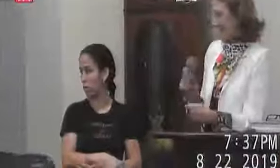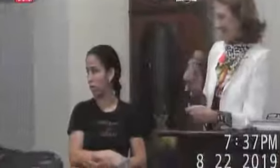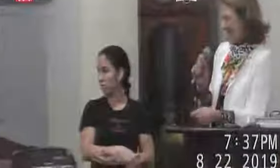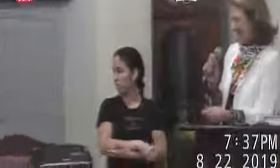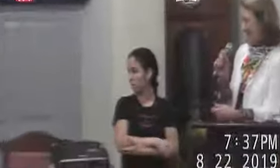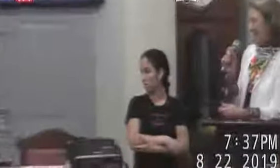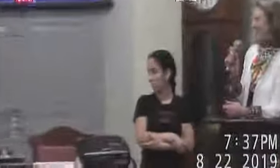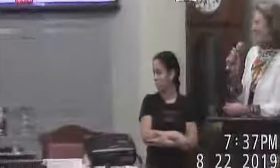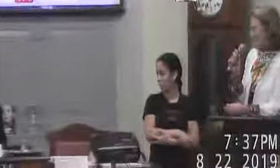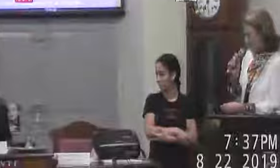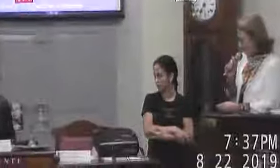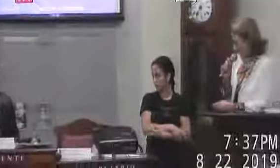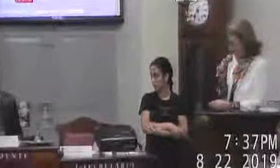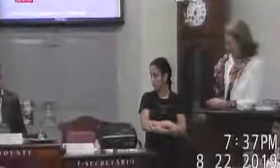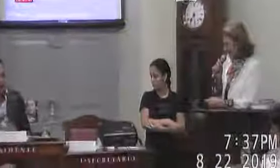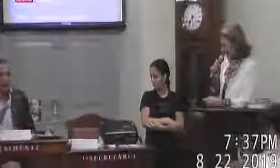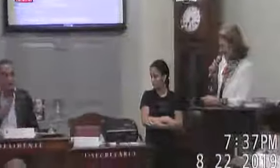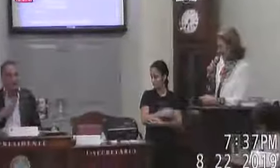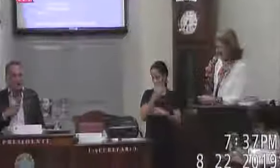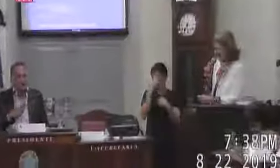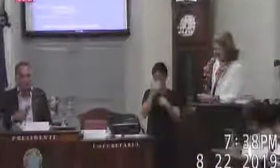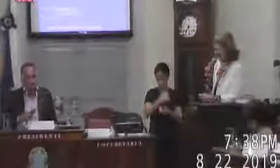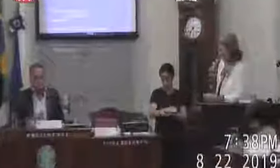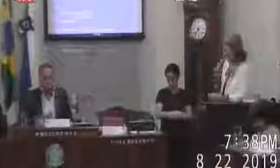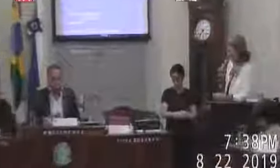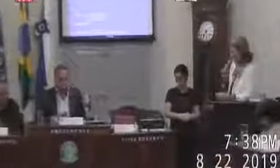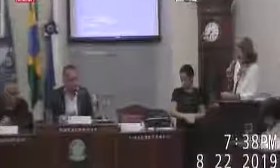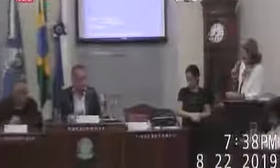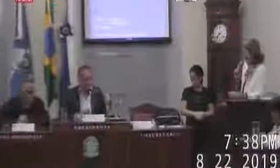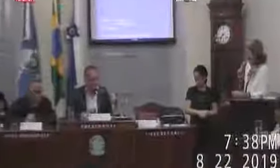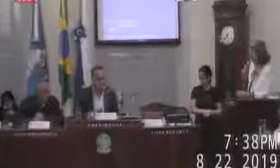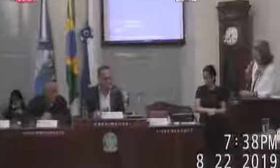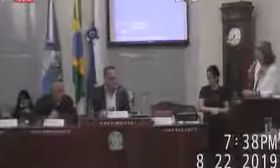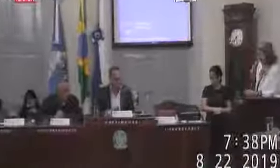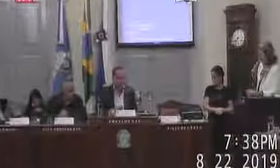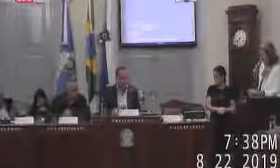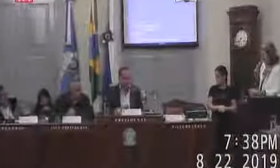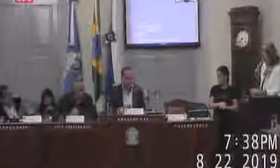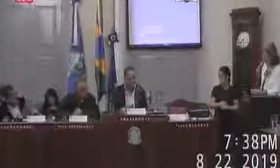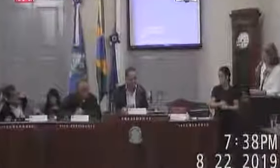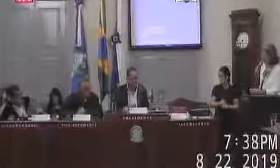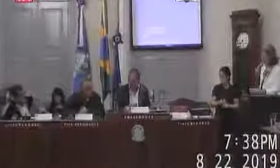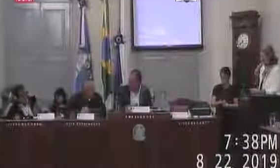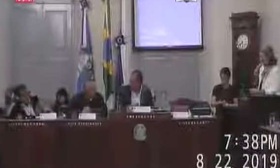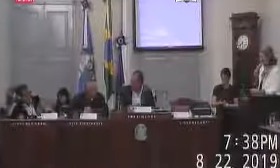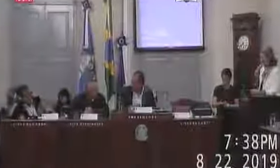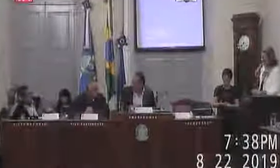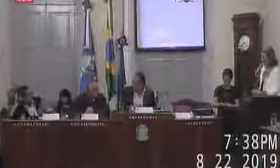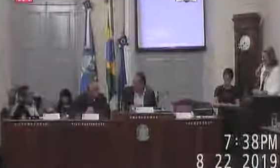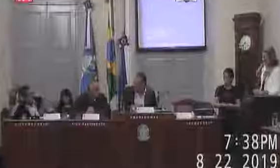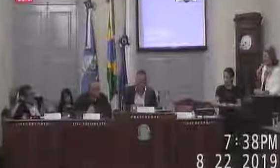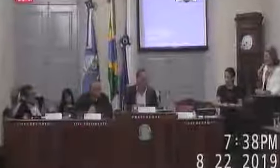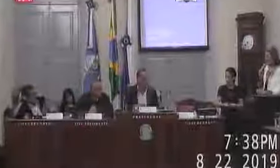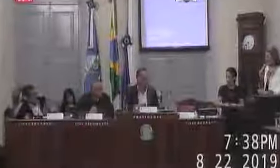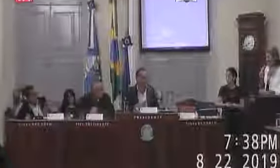meus parabéns muito obrigada eu acho que é de boa importância para o município muito obrigada